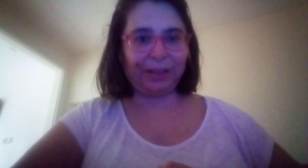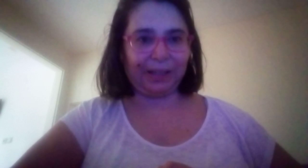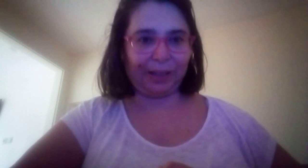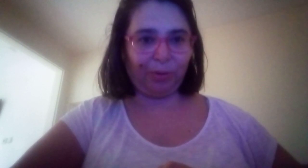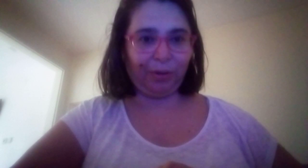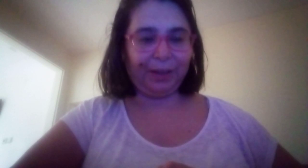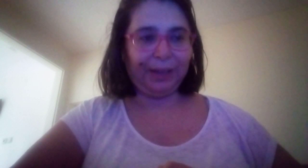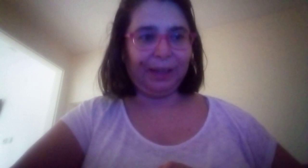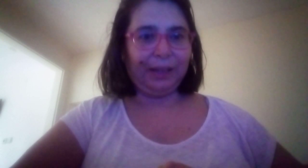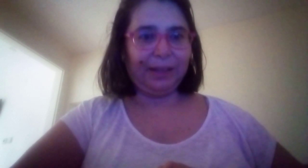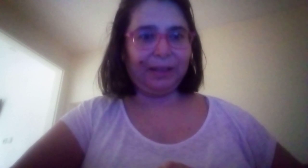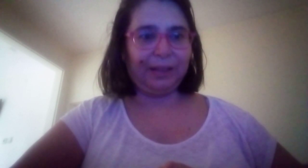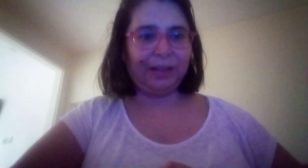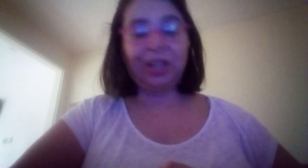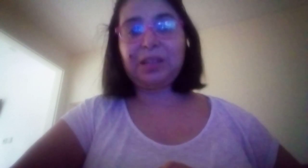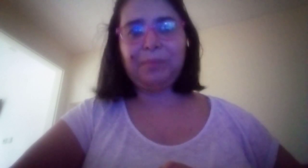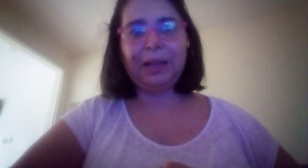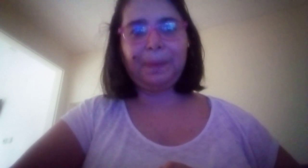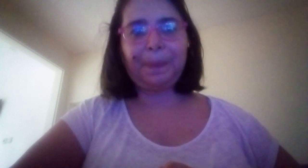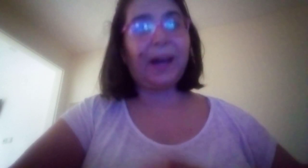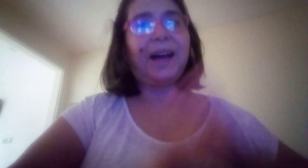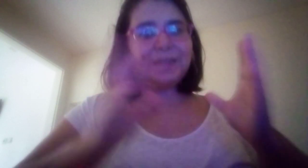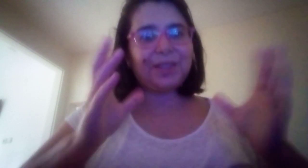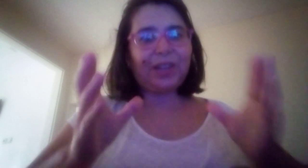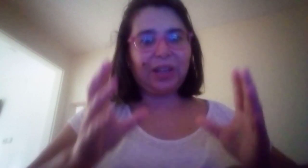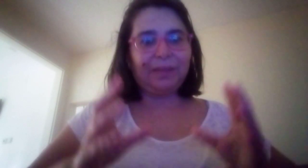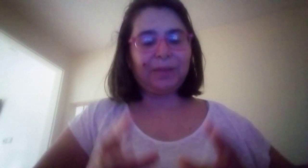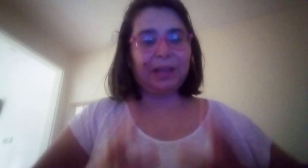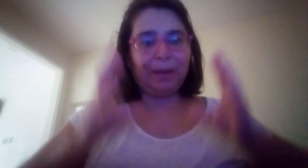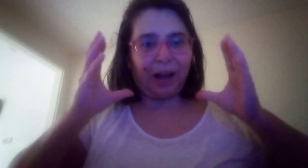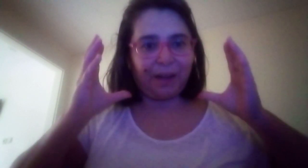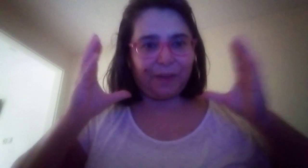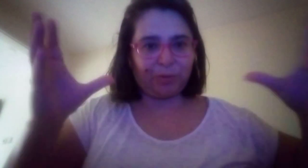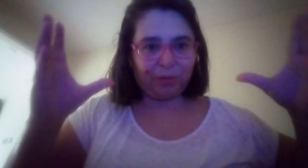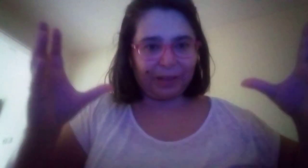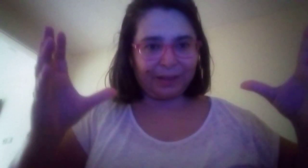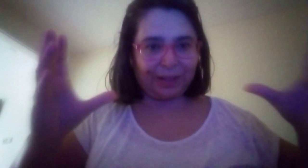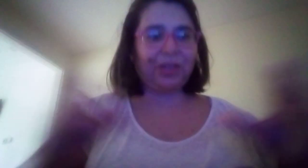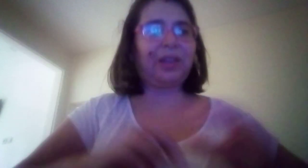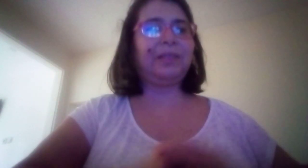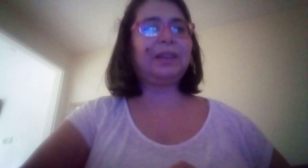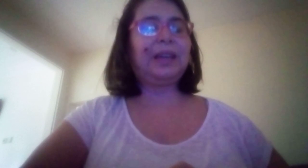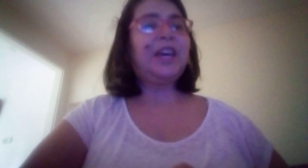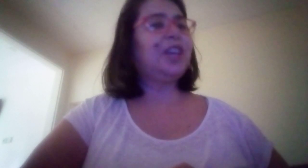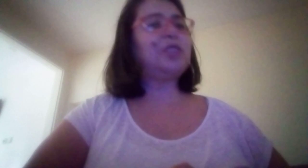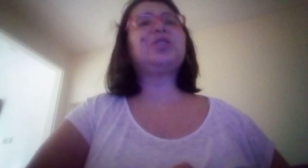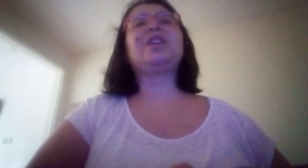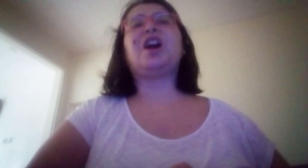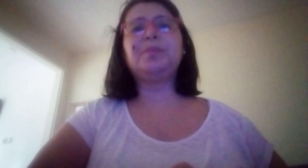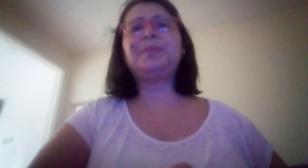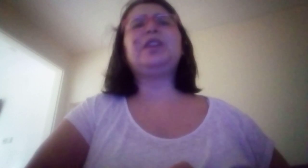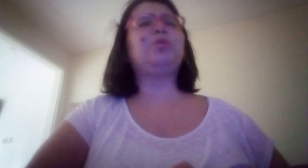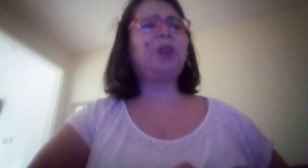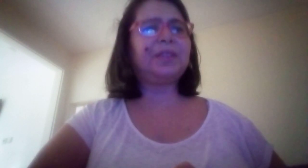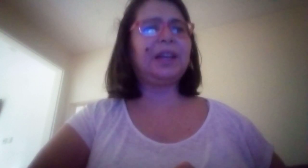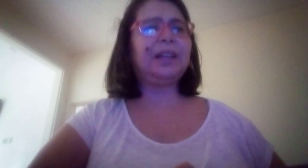gerekiyor çekinmeyin hayatınızı yaşayın temel hak ve özgürlüklerinizin hiçbir şey ayıp değil günah değil